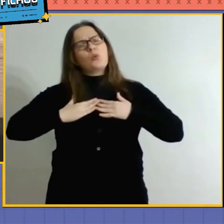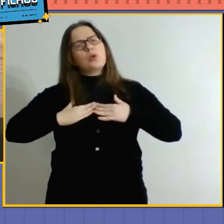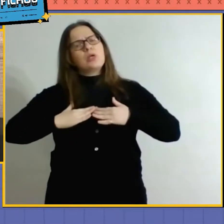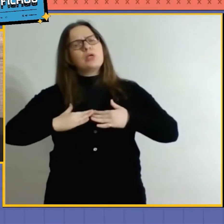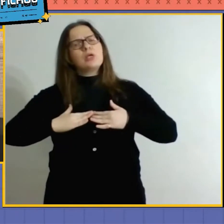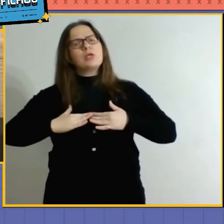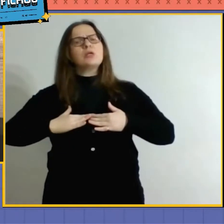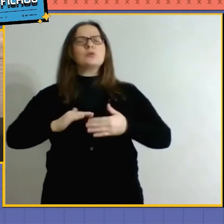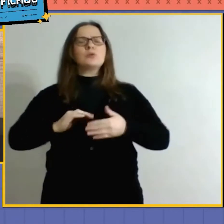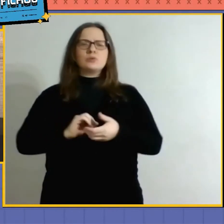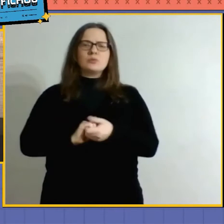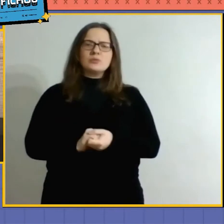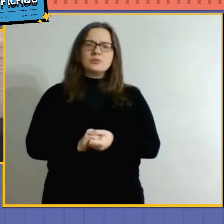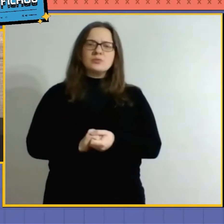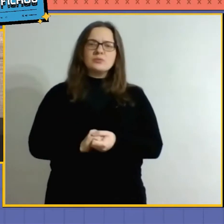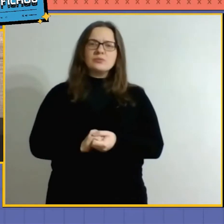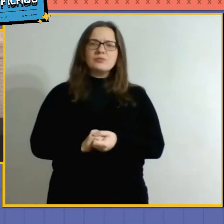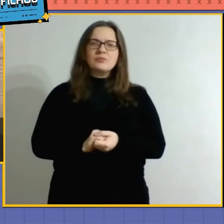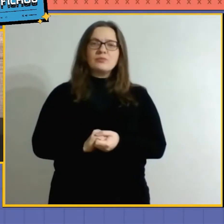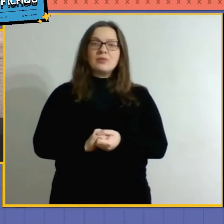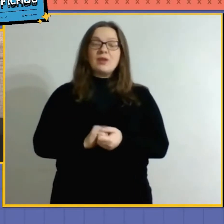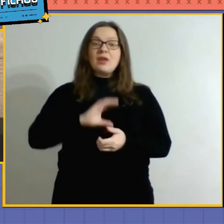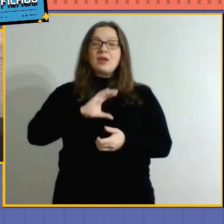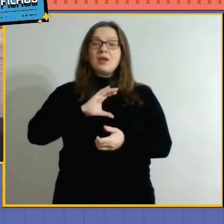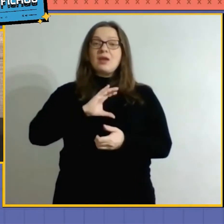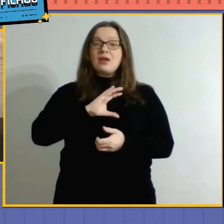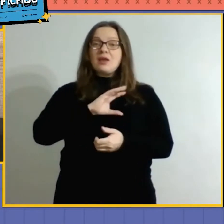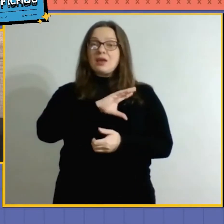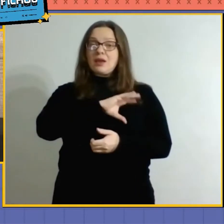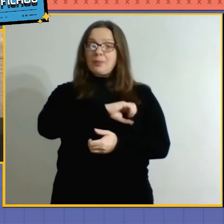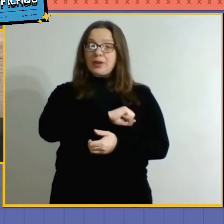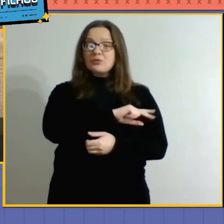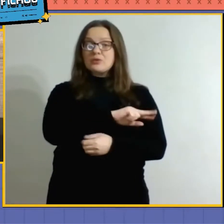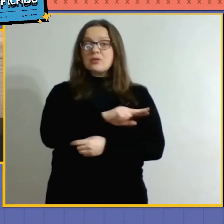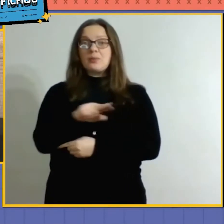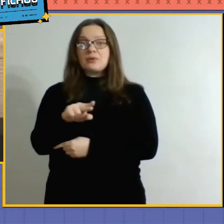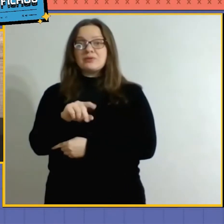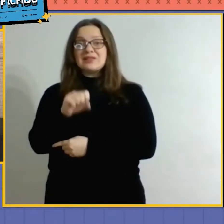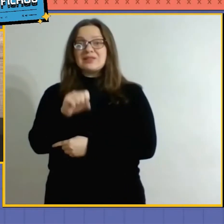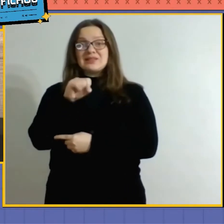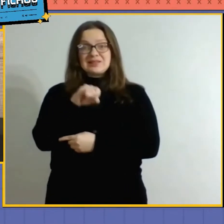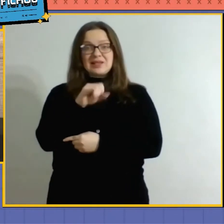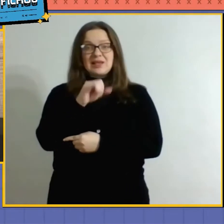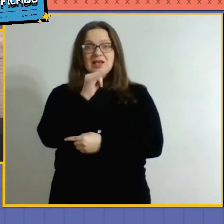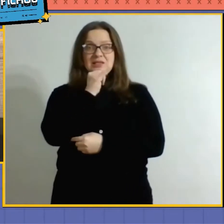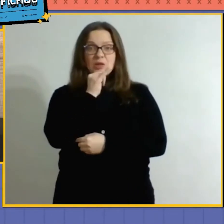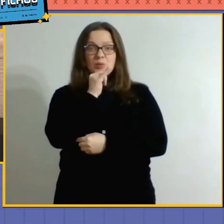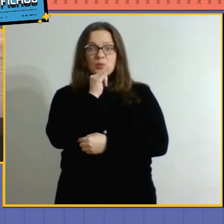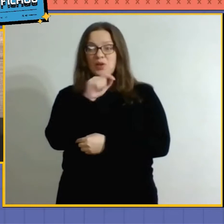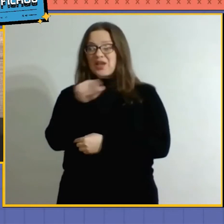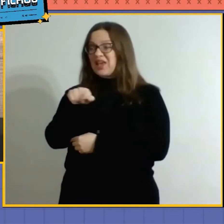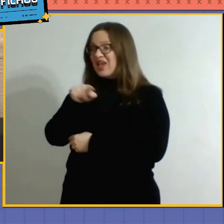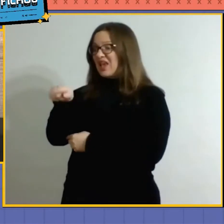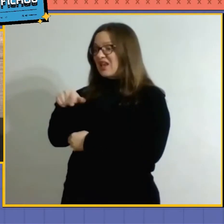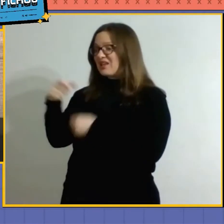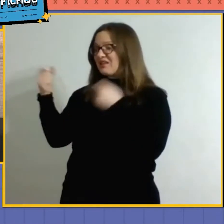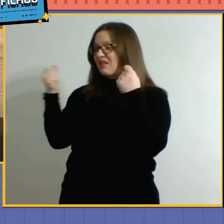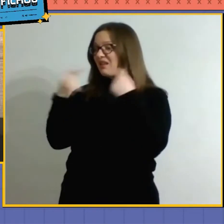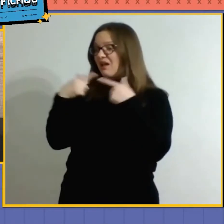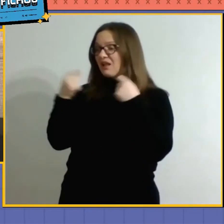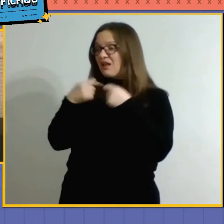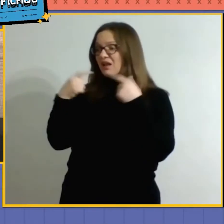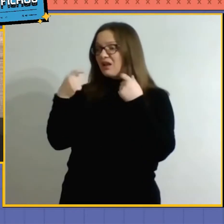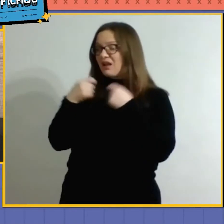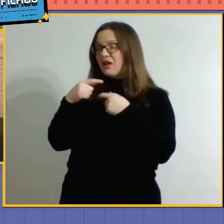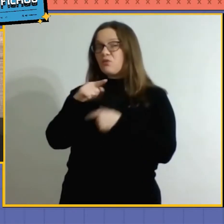irmãos queridos quando você tiver com seu coleguinha e ele te ofendi como doce foi ofendido seja